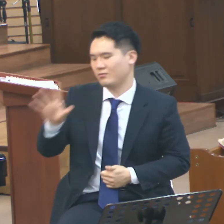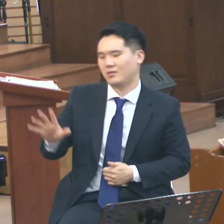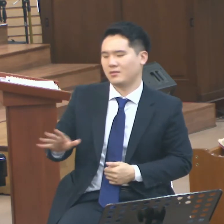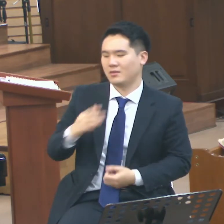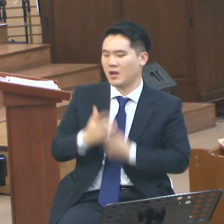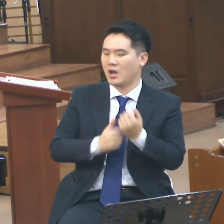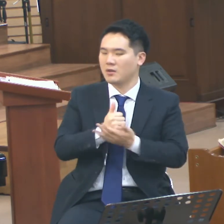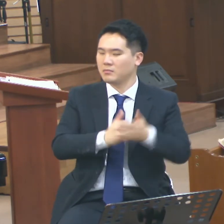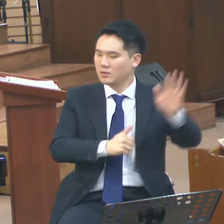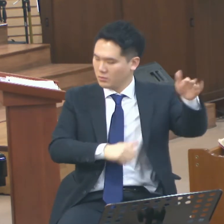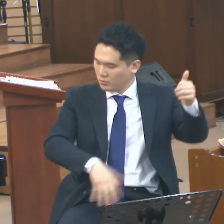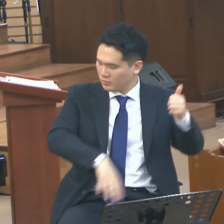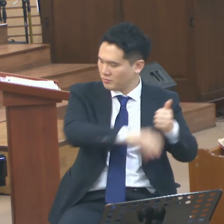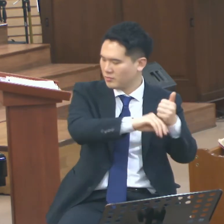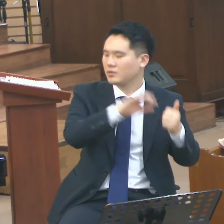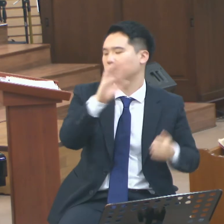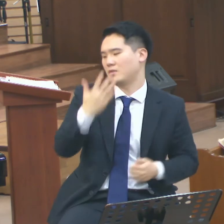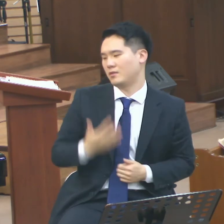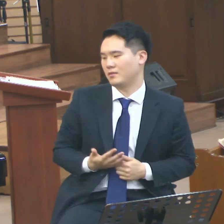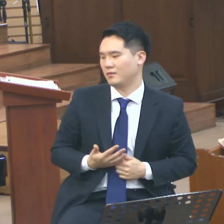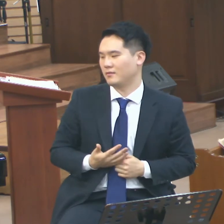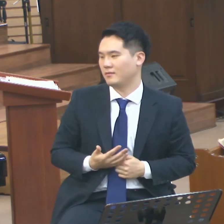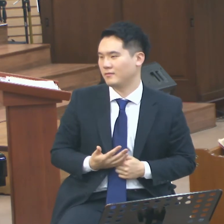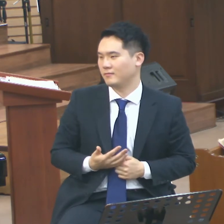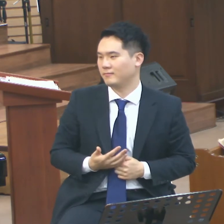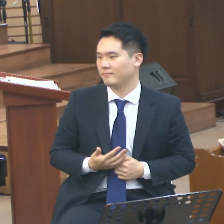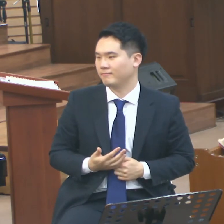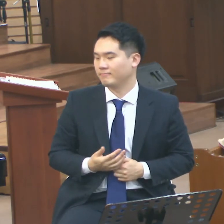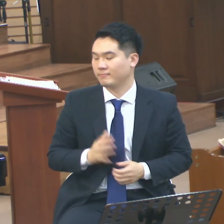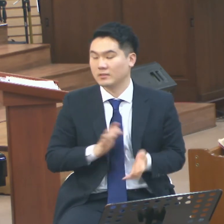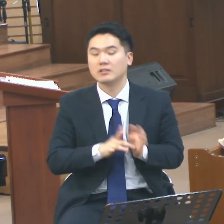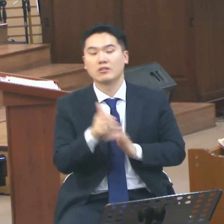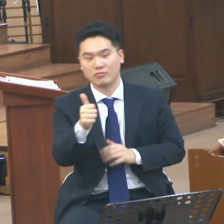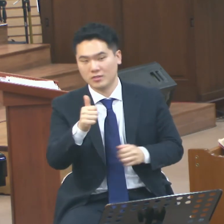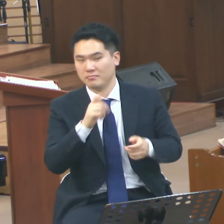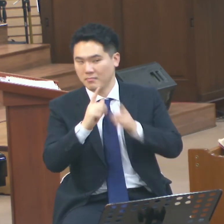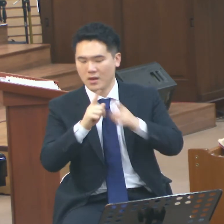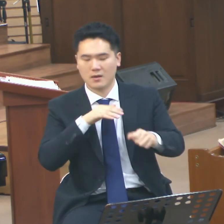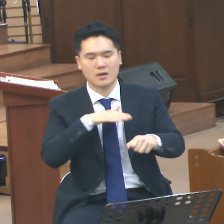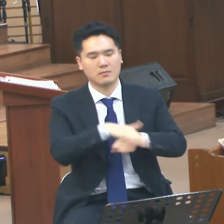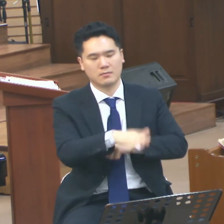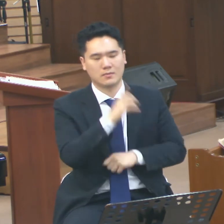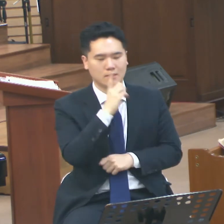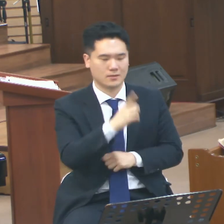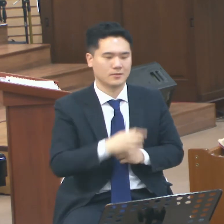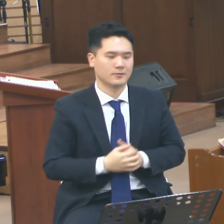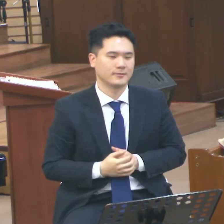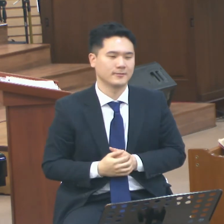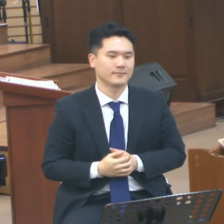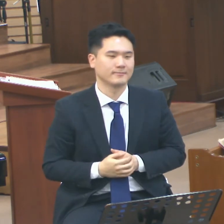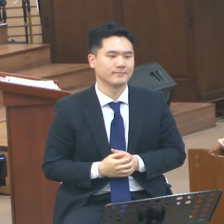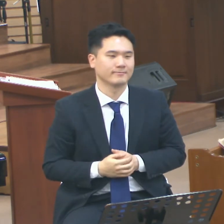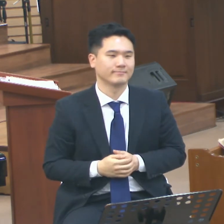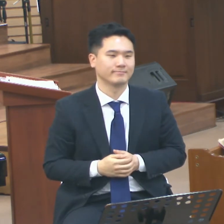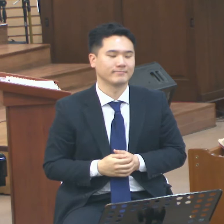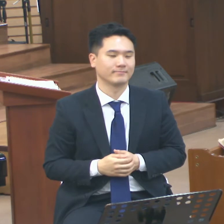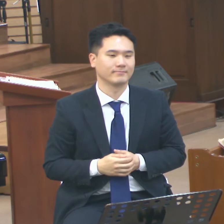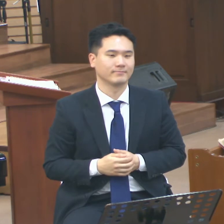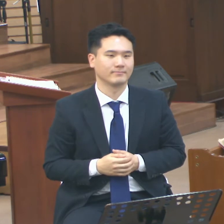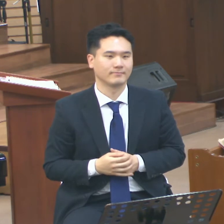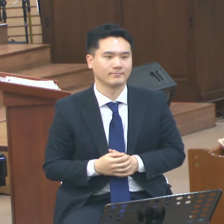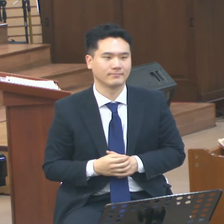하나님의 때를 말하는 거예요. 예수님의 독특한 대화 방식이라고 볼 수 있습니다.